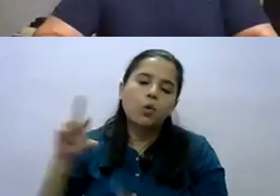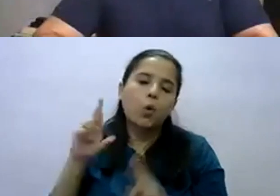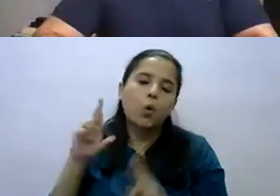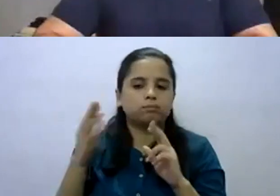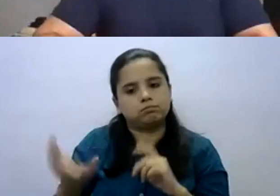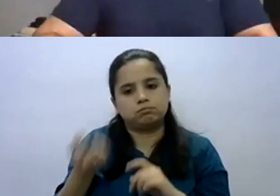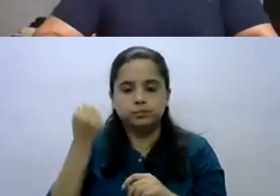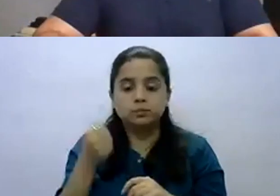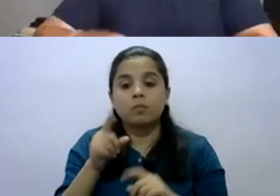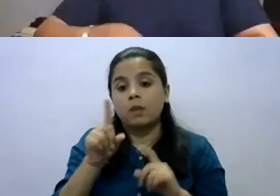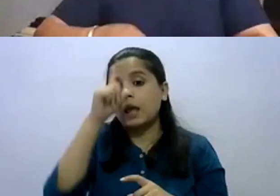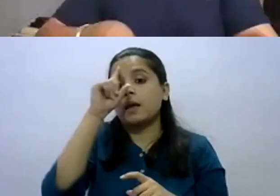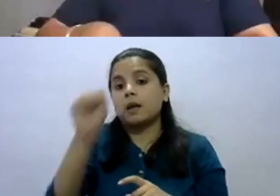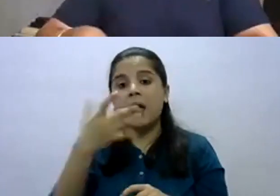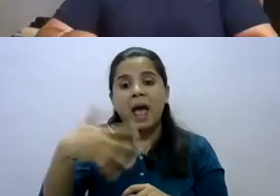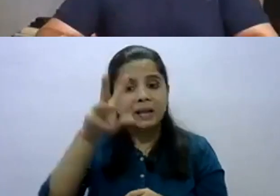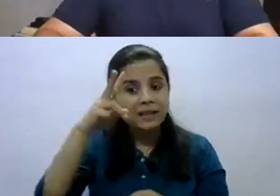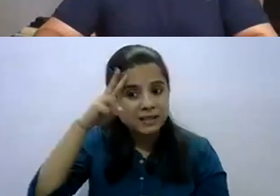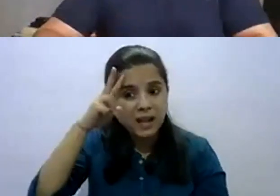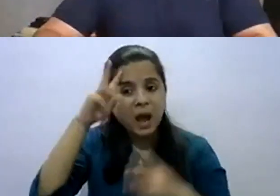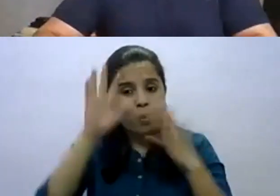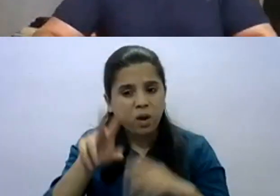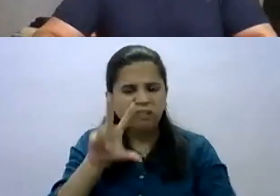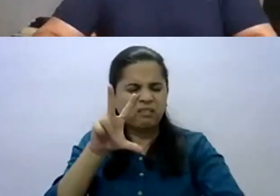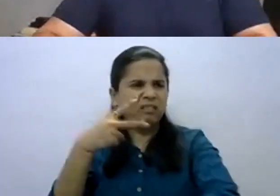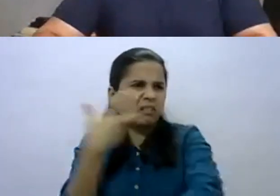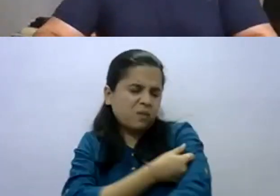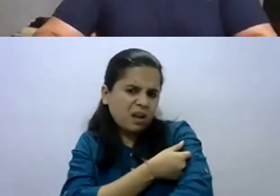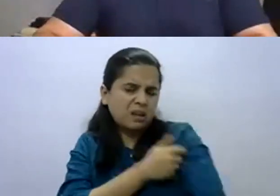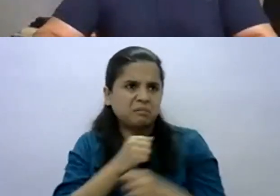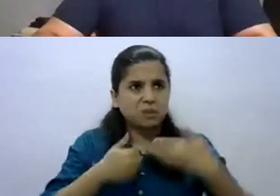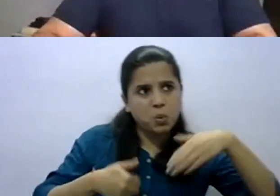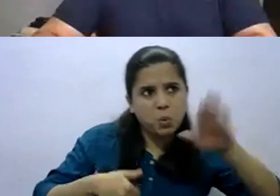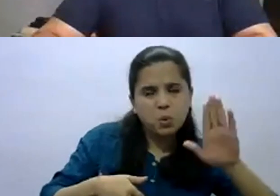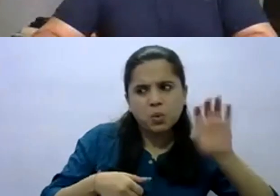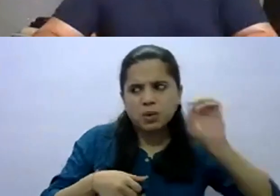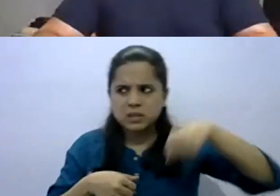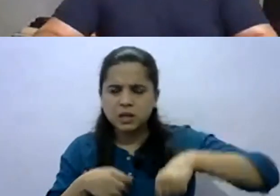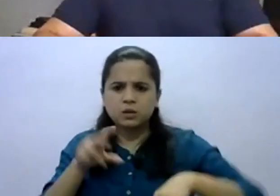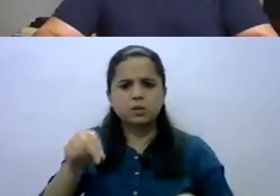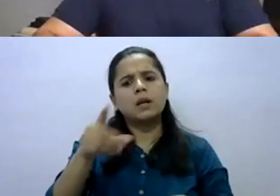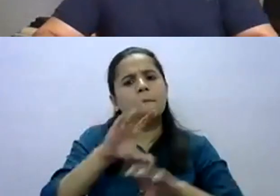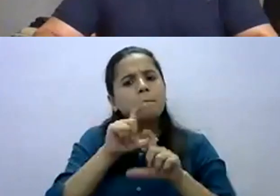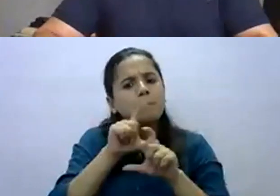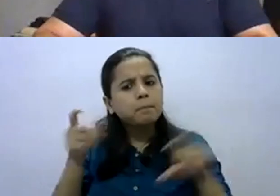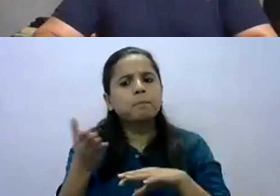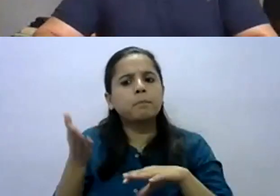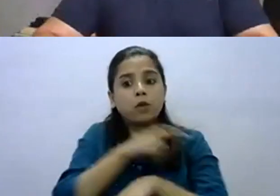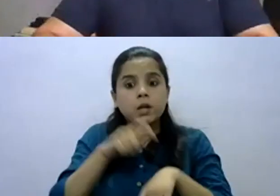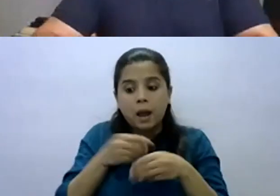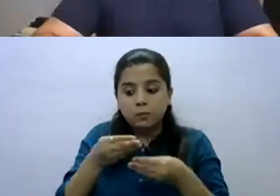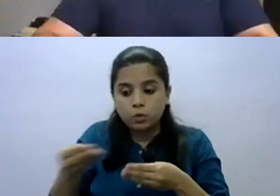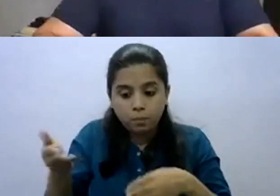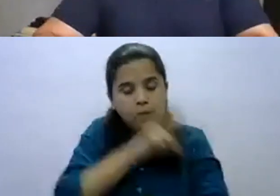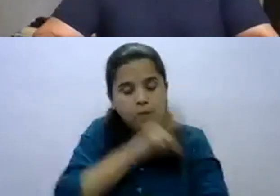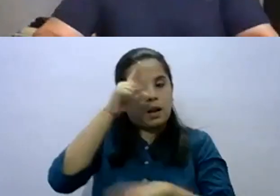But remember, whatever doubt you have about vaccination, whether to get or not, you clear it before your time comes. Because अगर जिस दिन